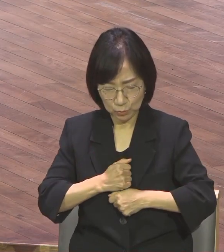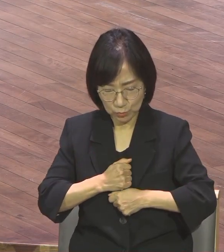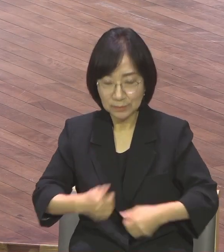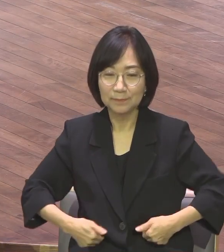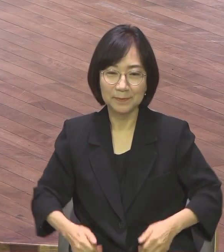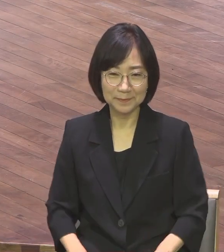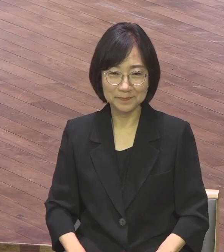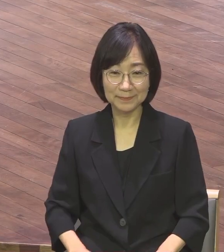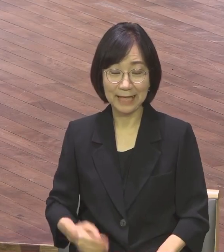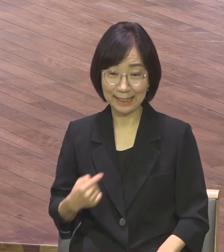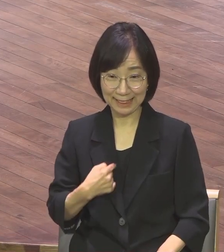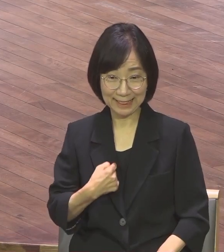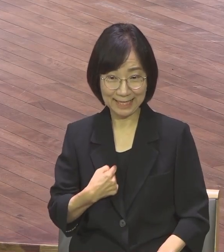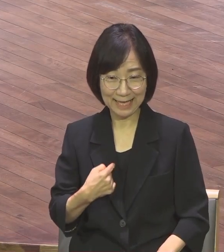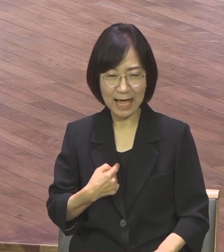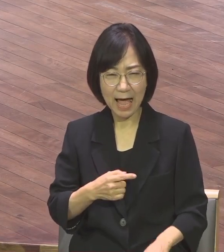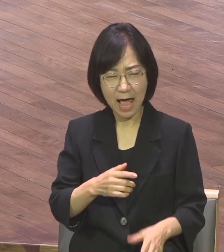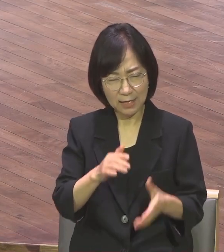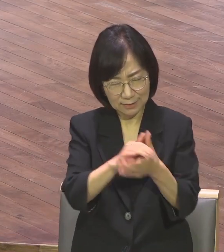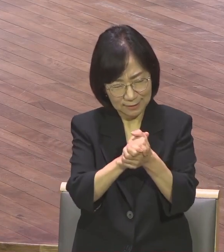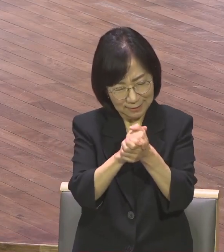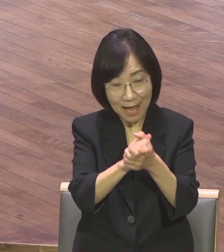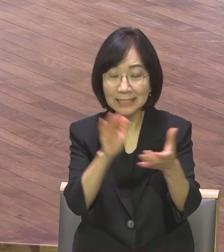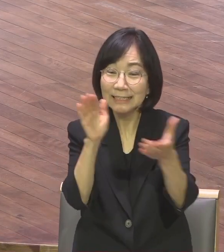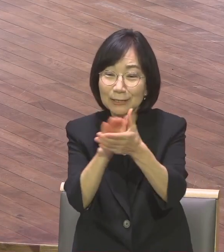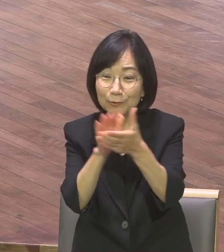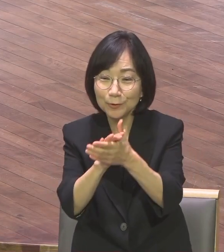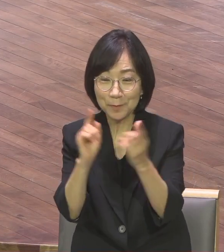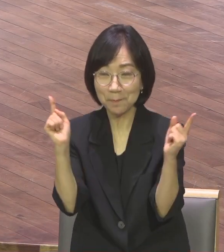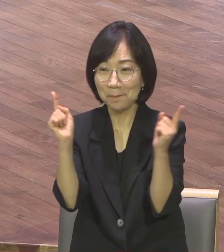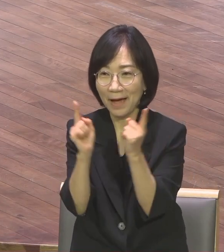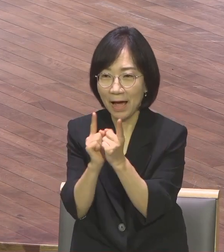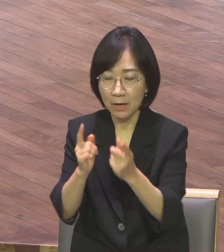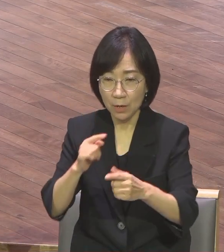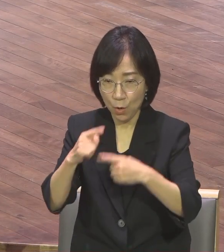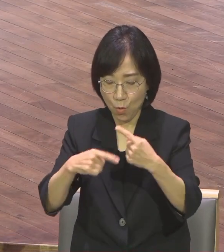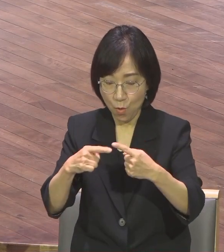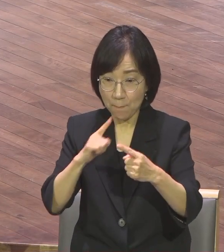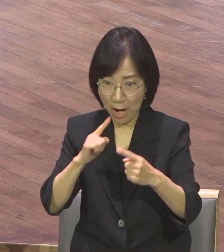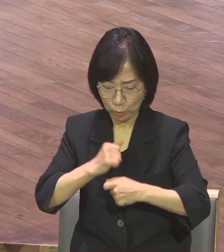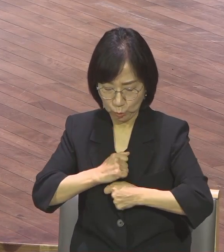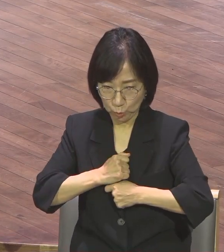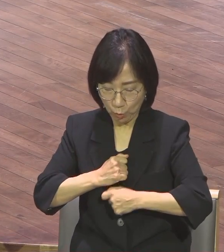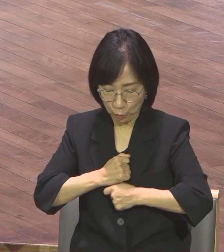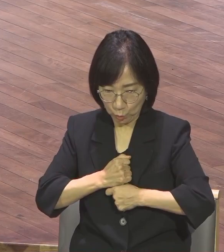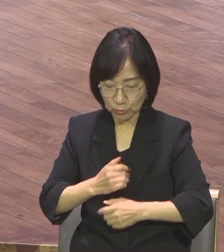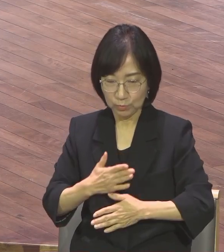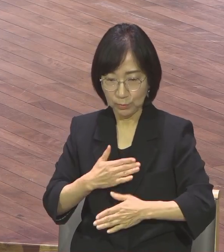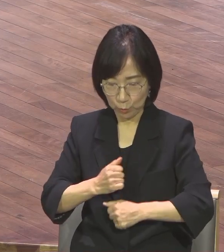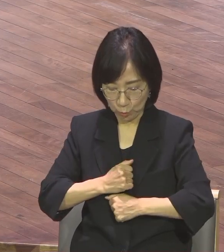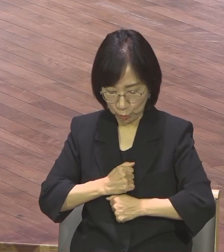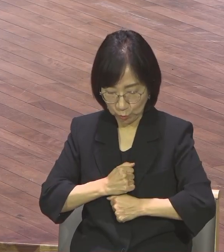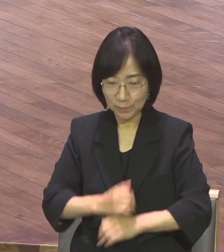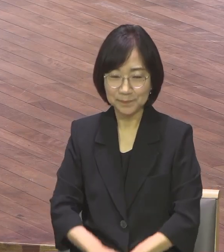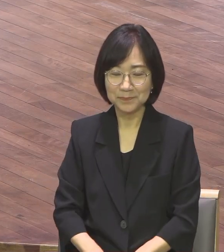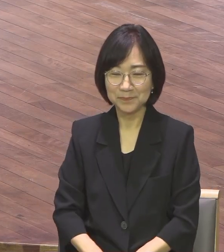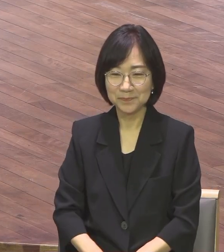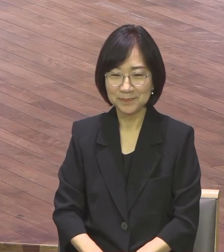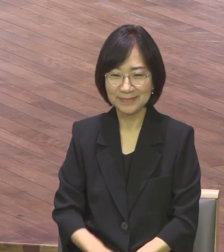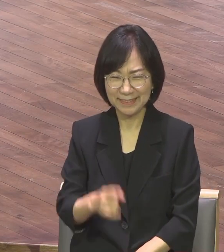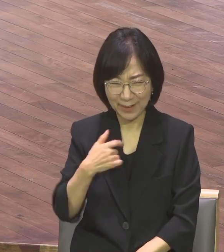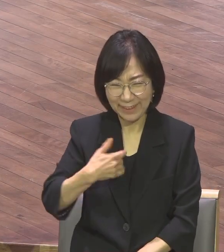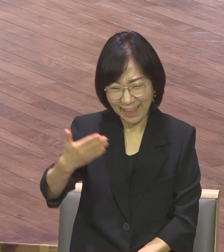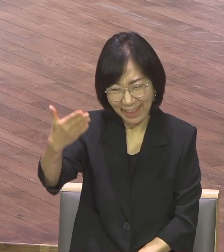친한 친구 만나면요. 굉장히 조심합니다. 제일 친한데. 친할수록. 저는 집에